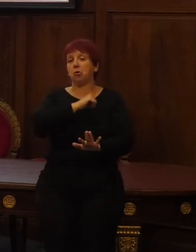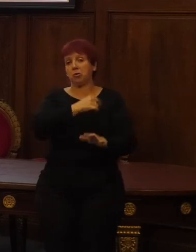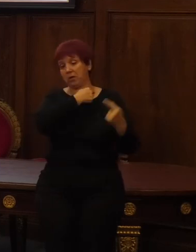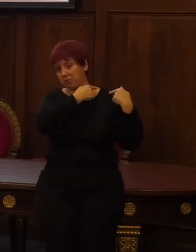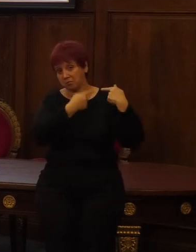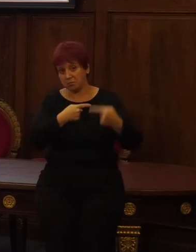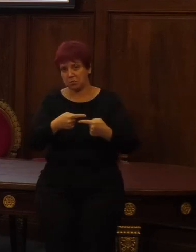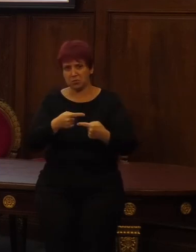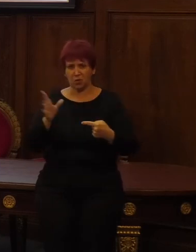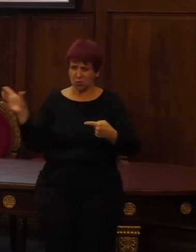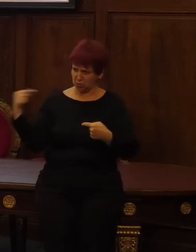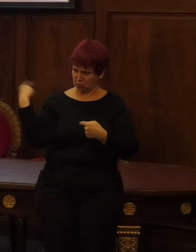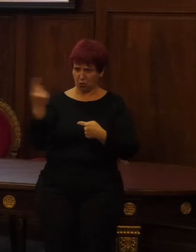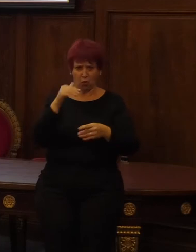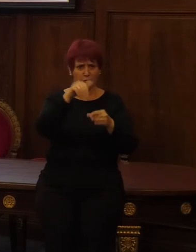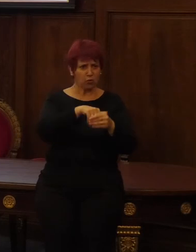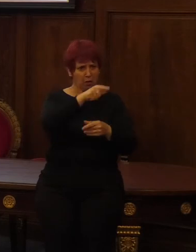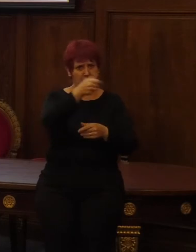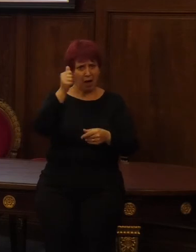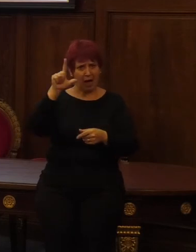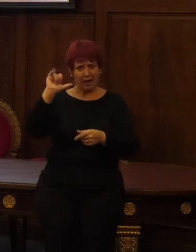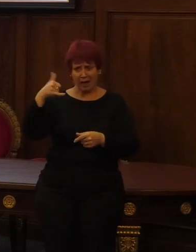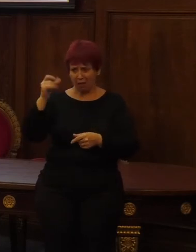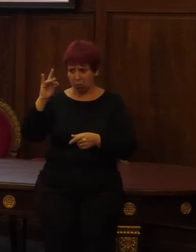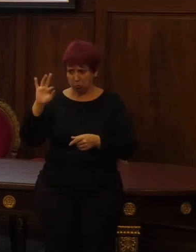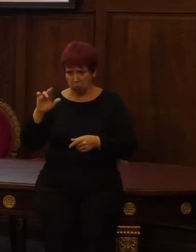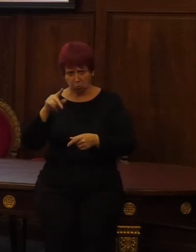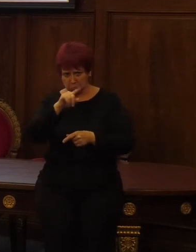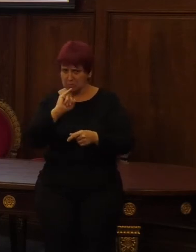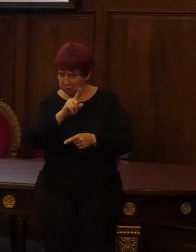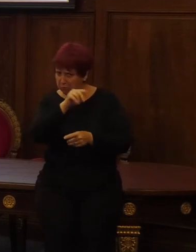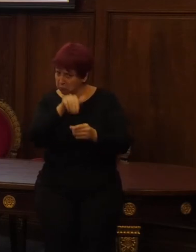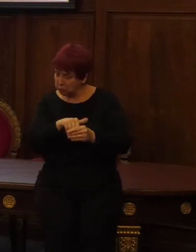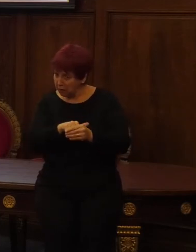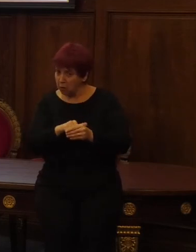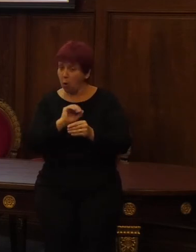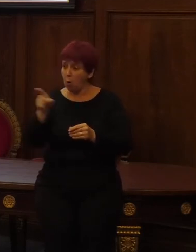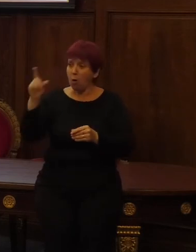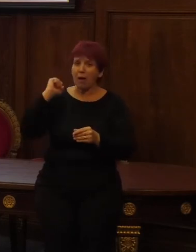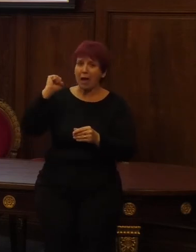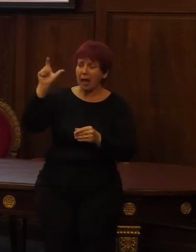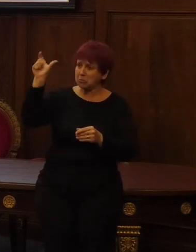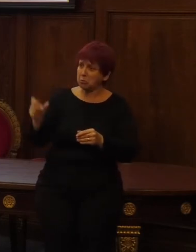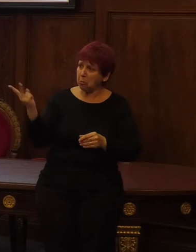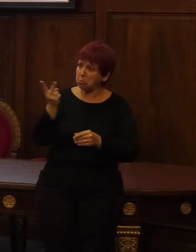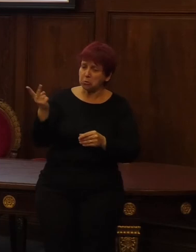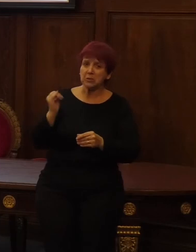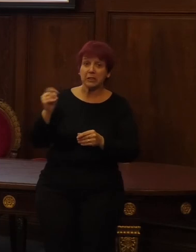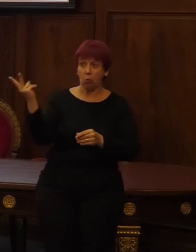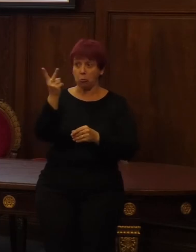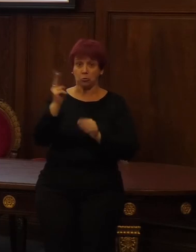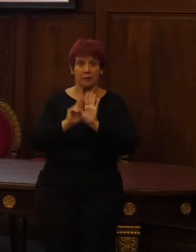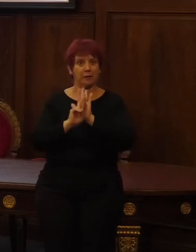Todos votamos a Alejandro. Y en este proceso en que Alejandro y Juan Carlos Carrasco iban a ser dos